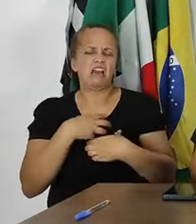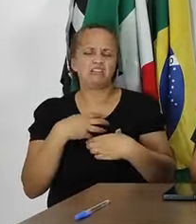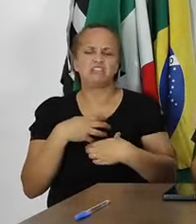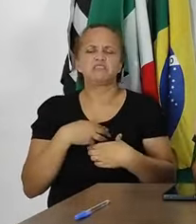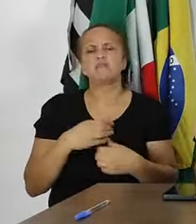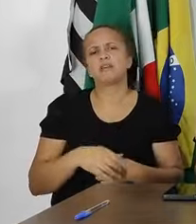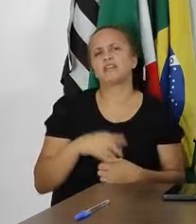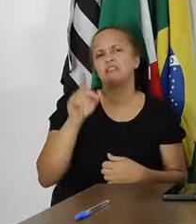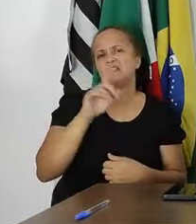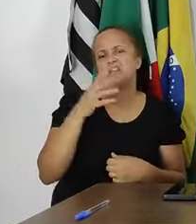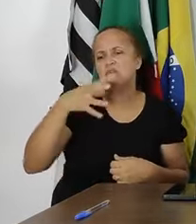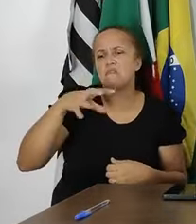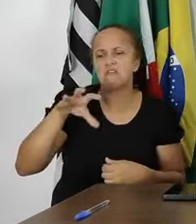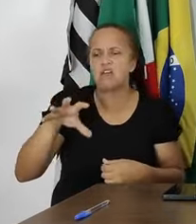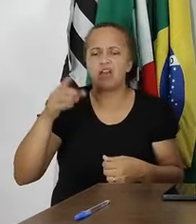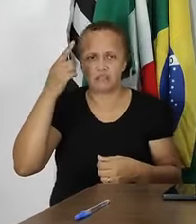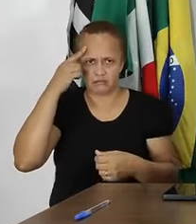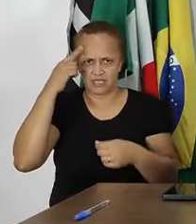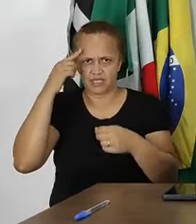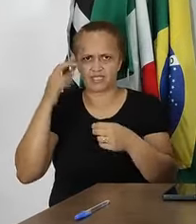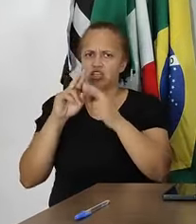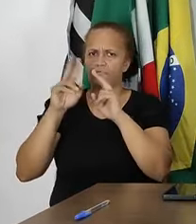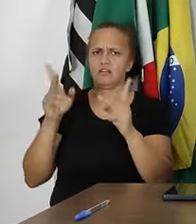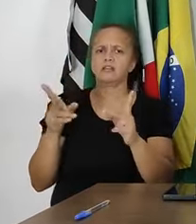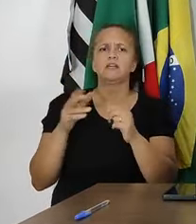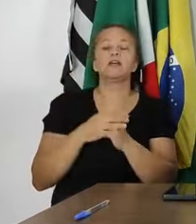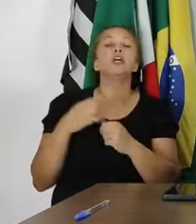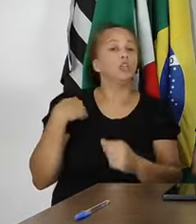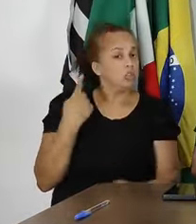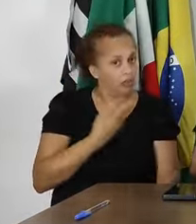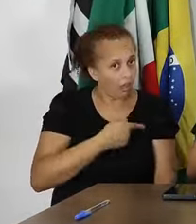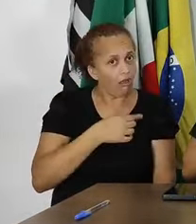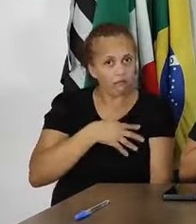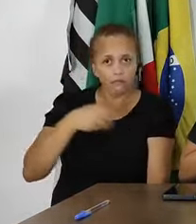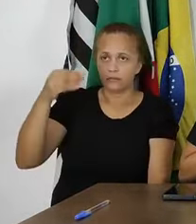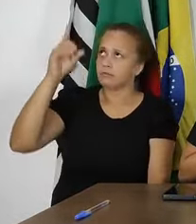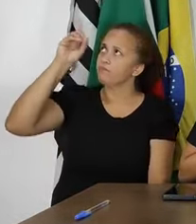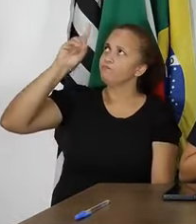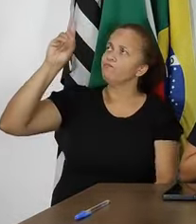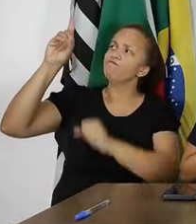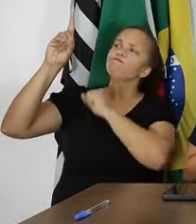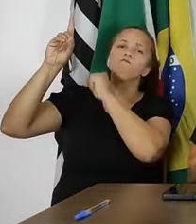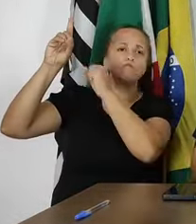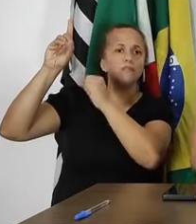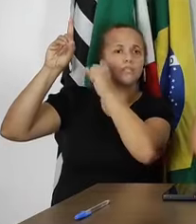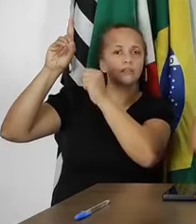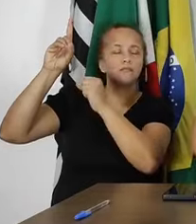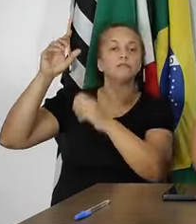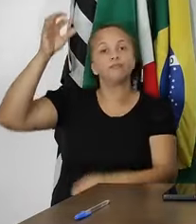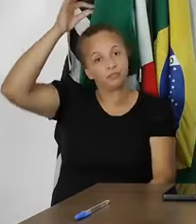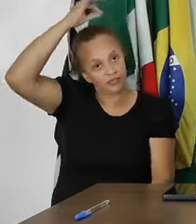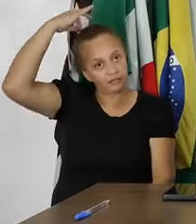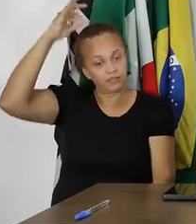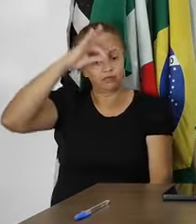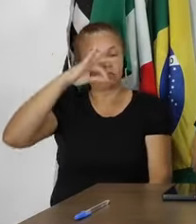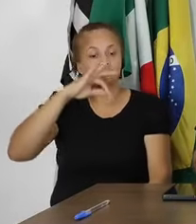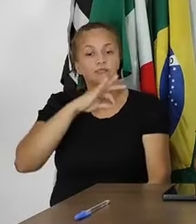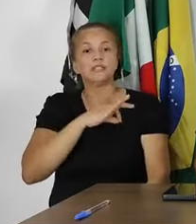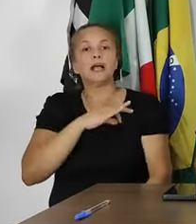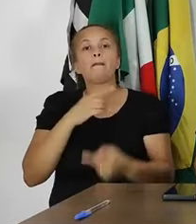nossa maneira de pensar. Somos filhos de um Deus Todo-Poderoso. O Espírito Santo habita em nós, mas temos uma mente